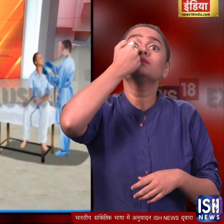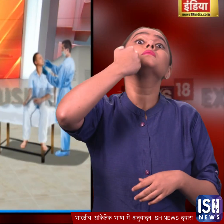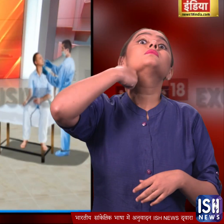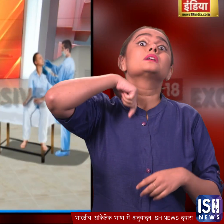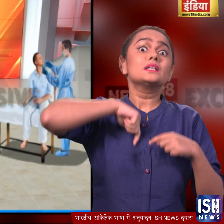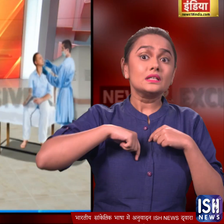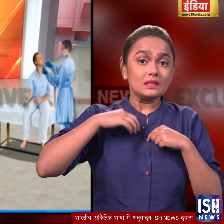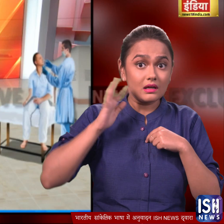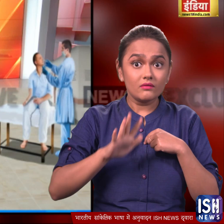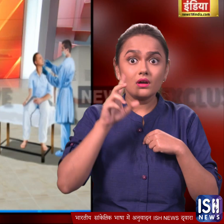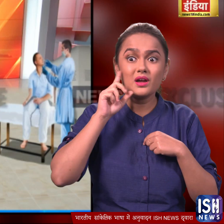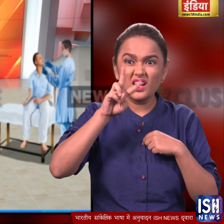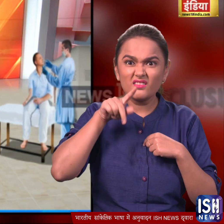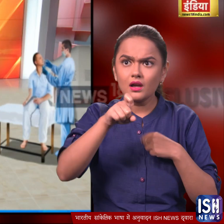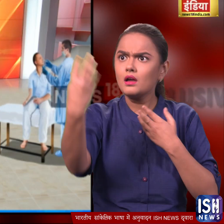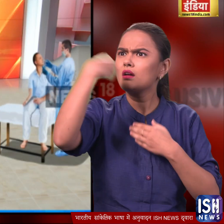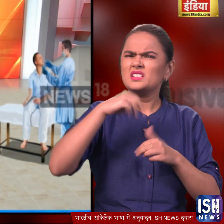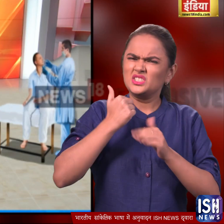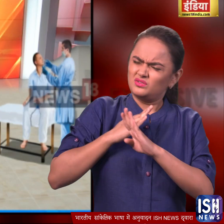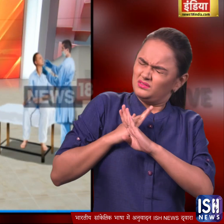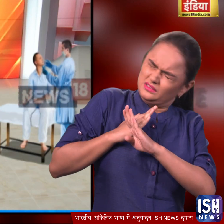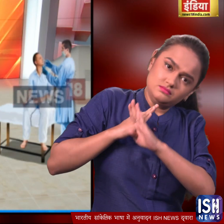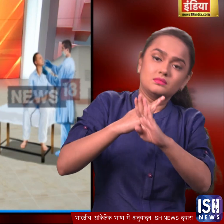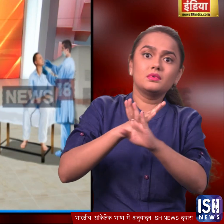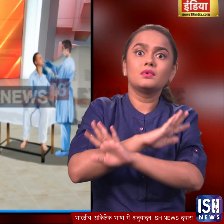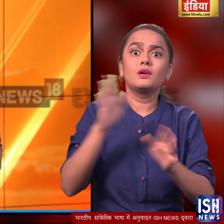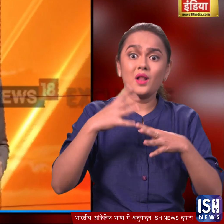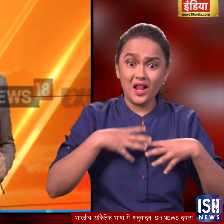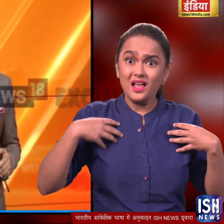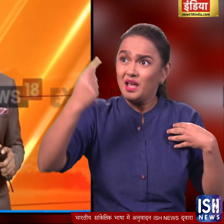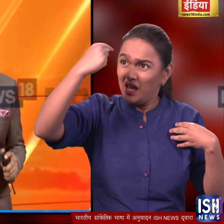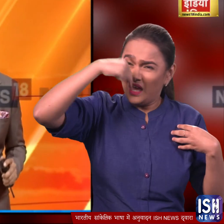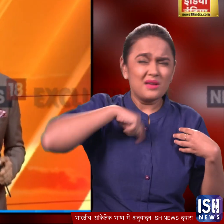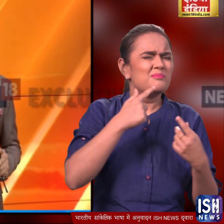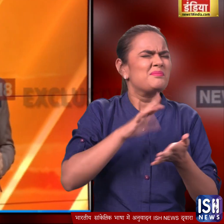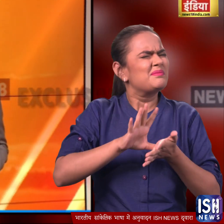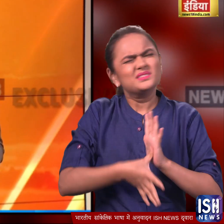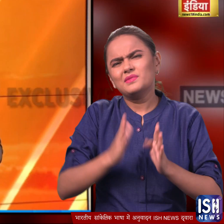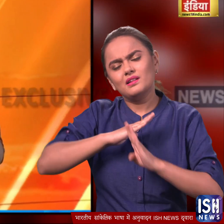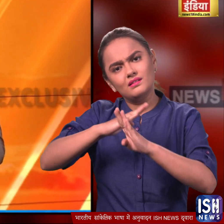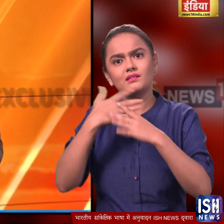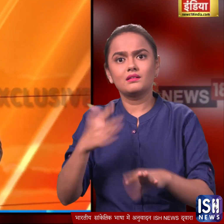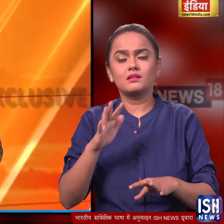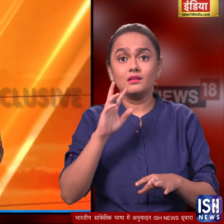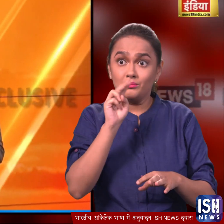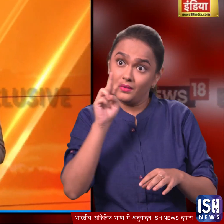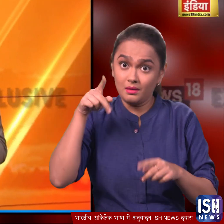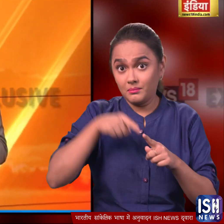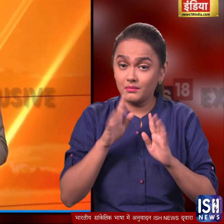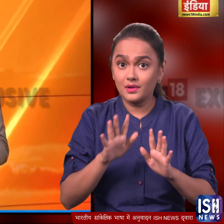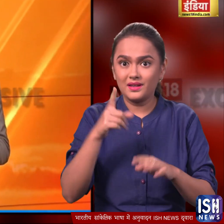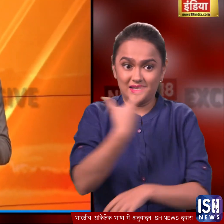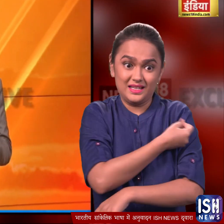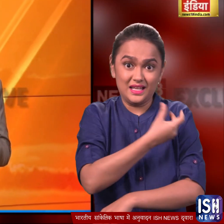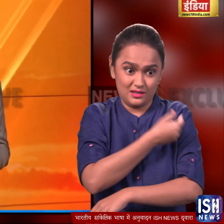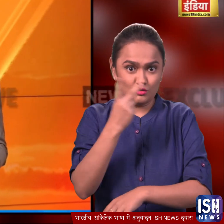वाली वैक्सीन शरीर में वायरस को दाखिल ही नहीं होने देगी, मतलब वायरस फेफड़ों तक पहुंचने ही नहीं दिया जाएगा। लेकिन इसका मतलब यह नहीं है कि अभी